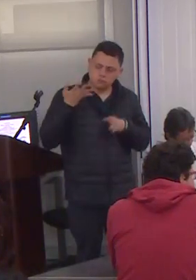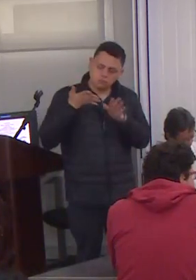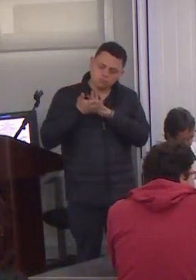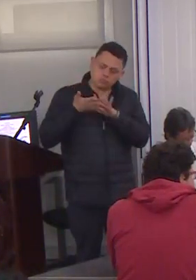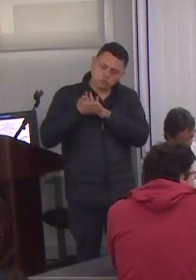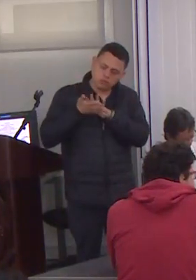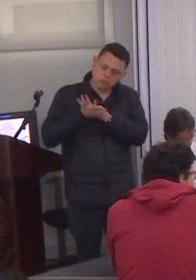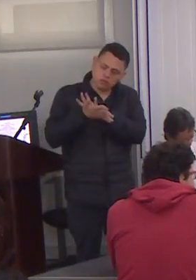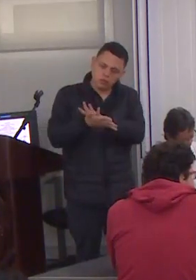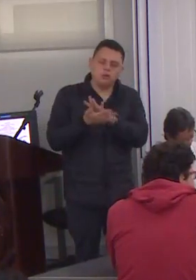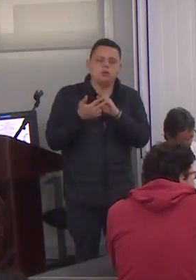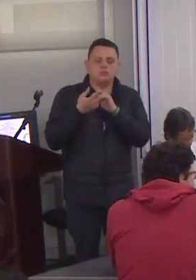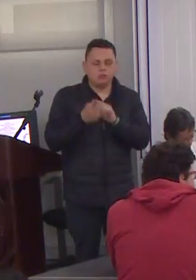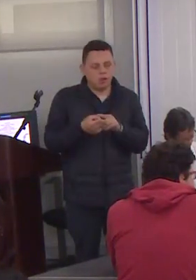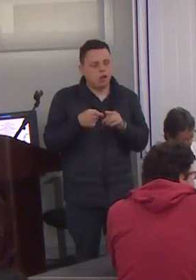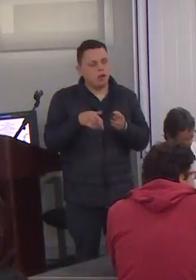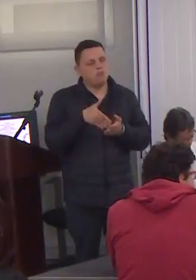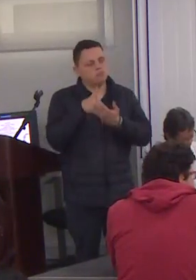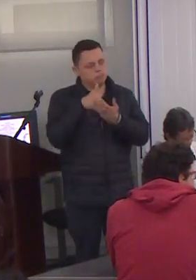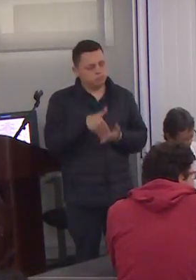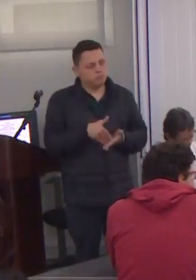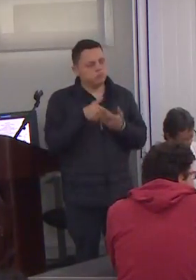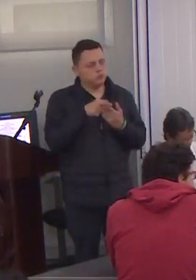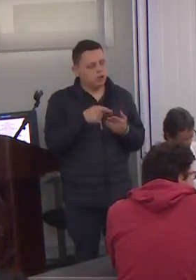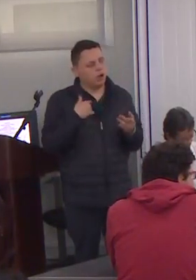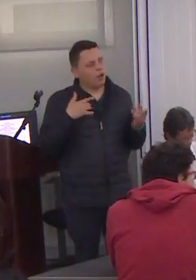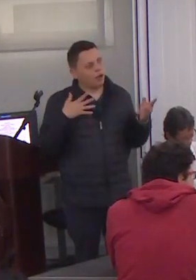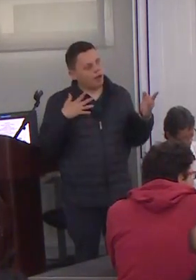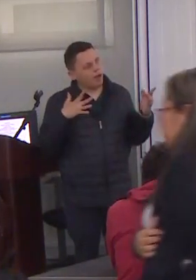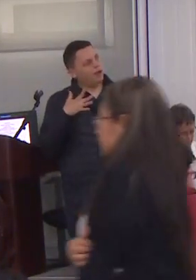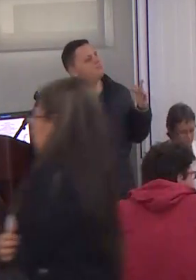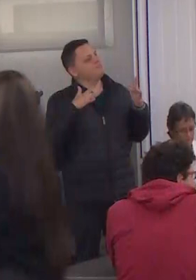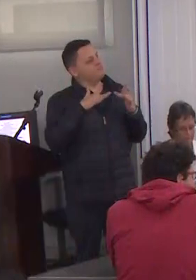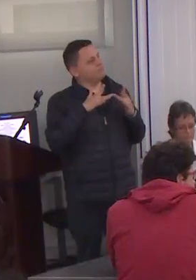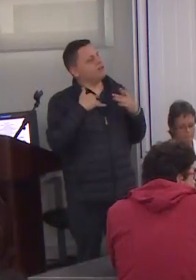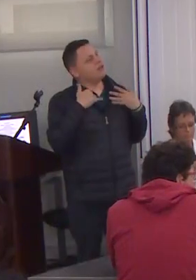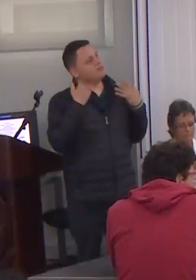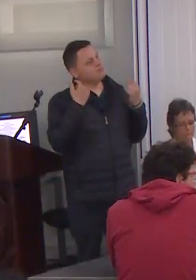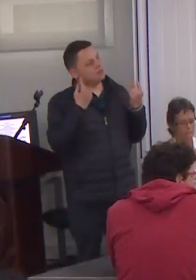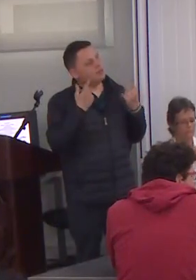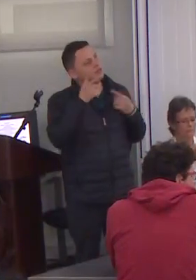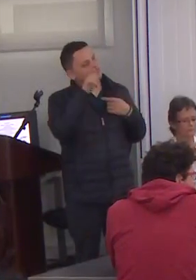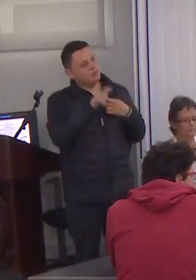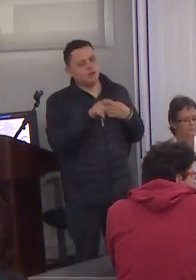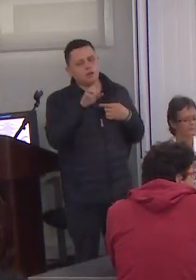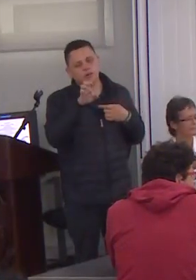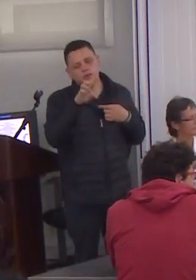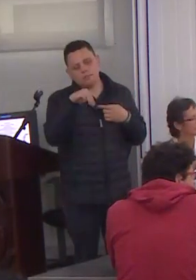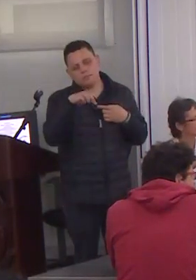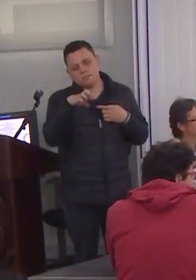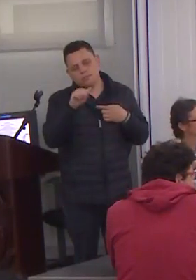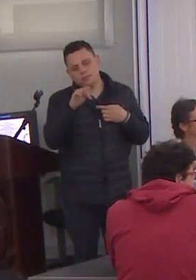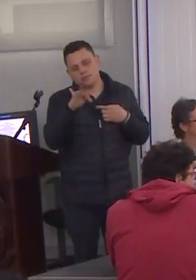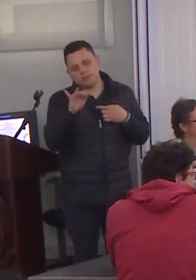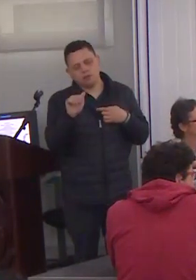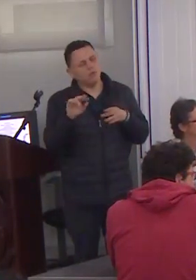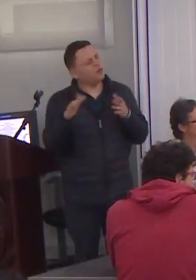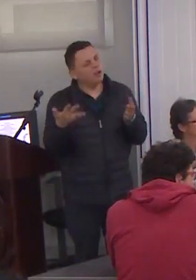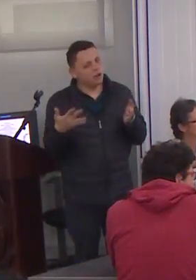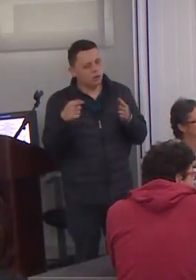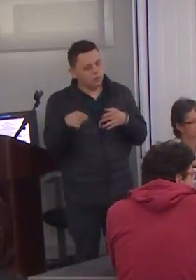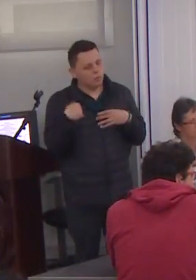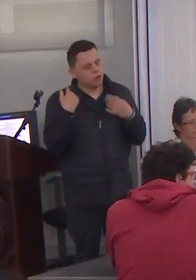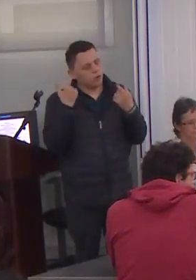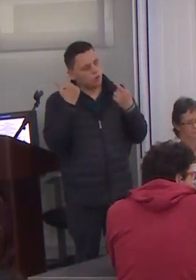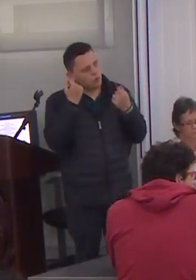entramos entonces en esa postura de lo que es la empatía o sea es entender entiendas la empatía como ese proceso de